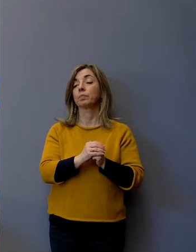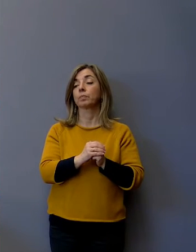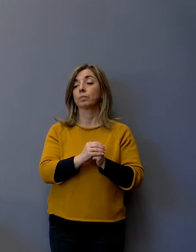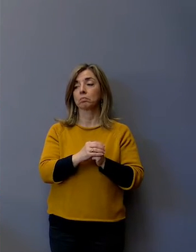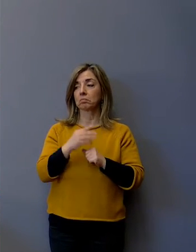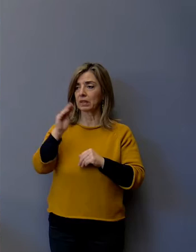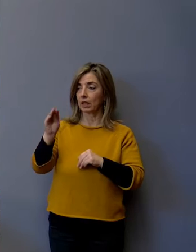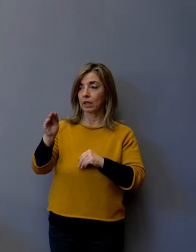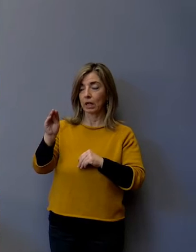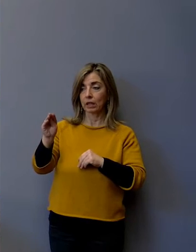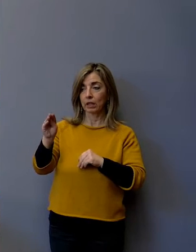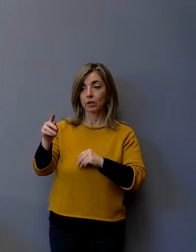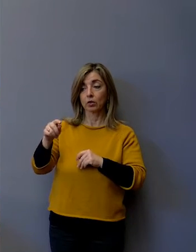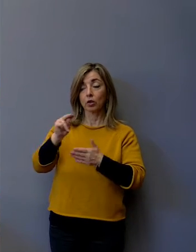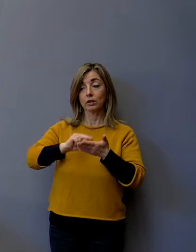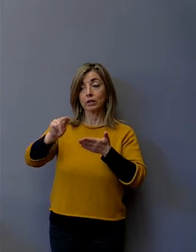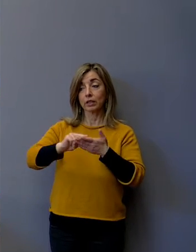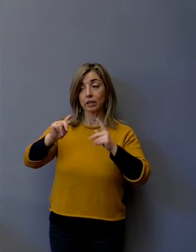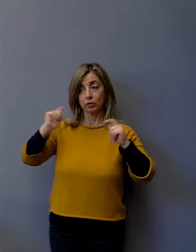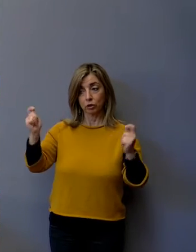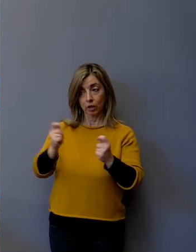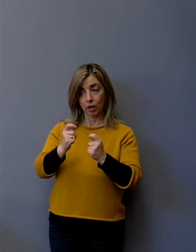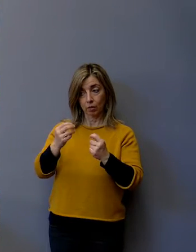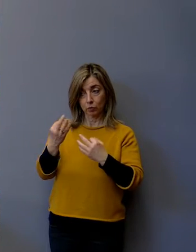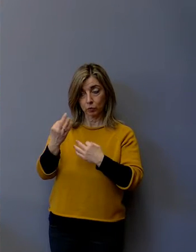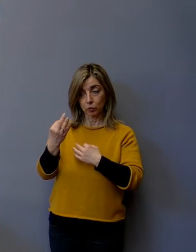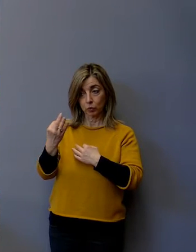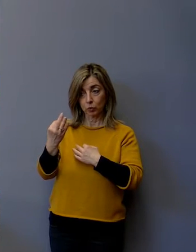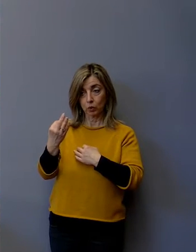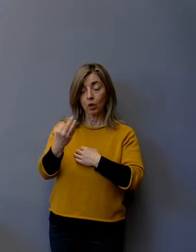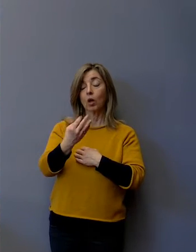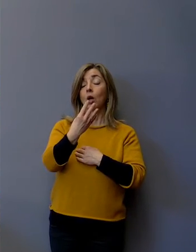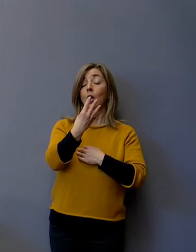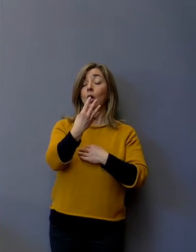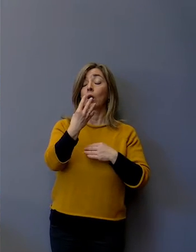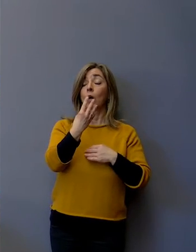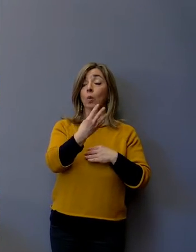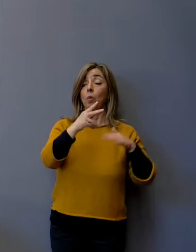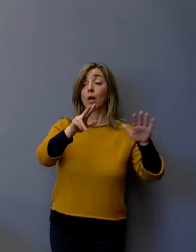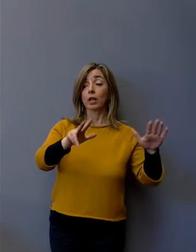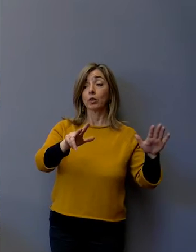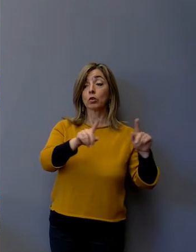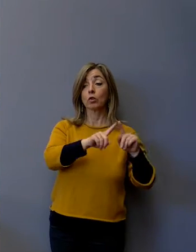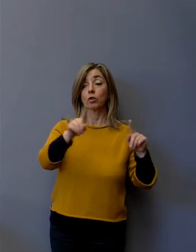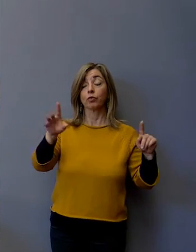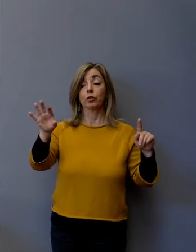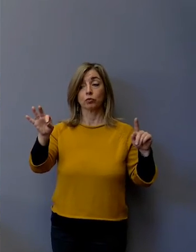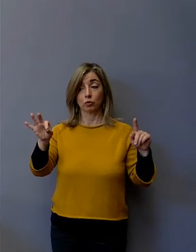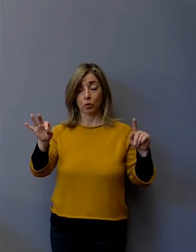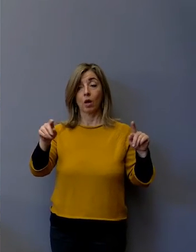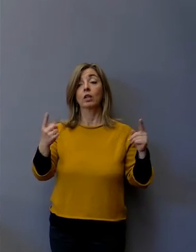48 e 50 quelli da 46 a 68 con parere favorevole